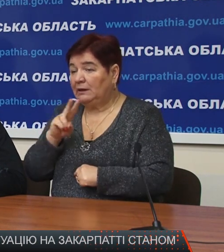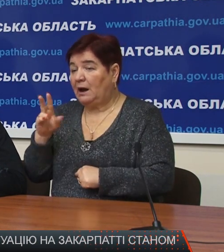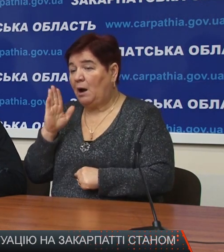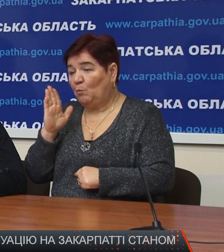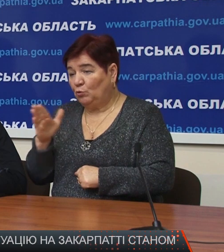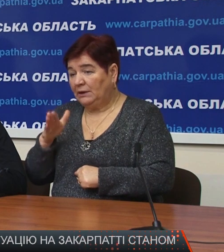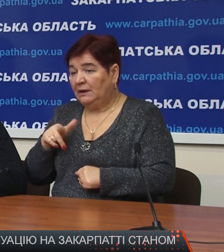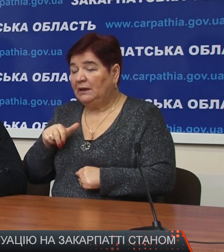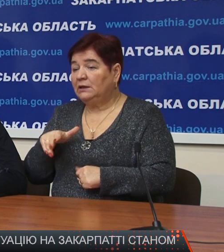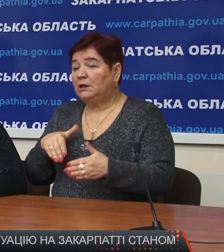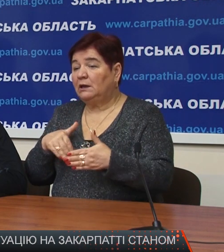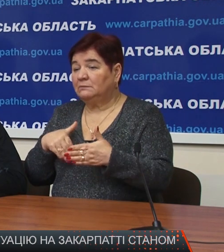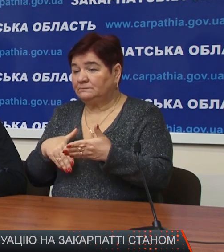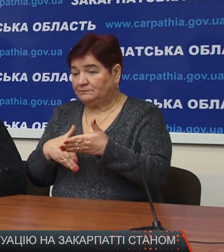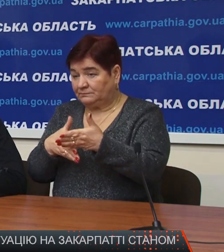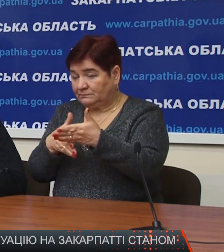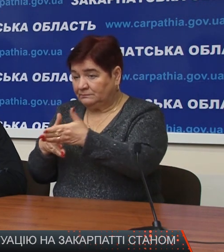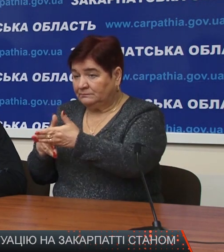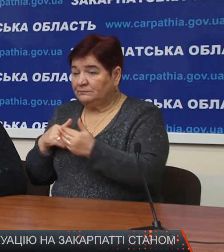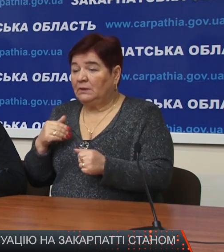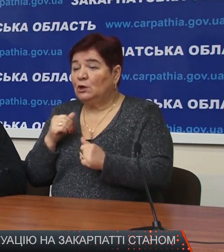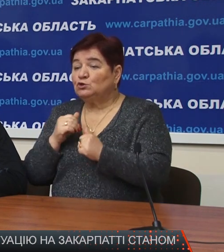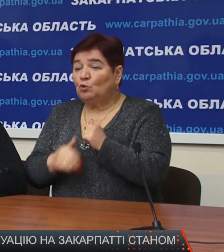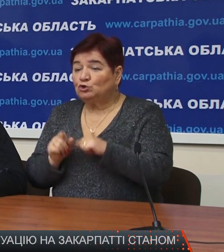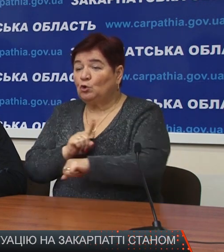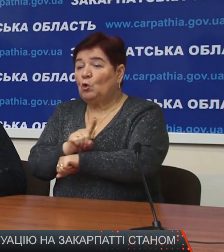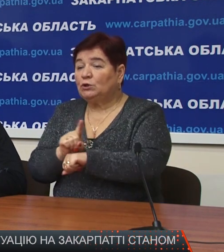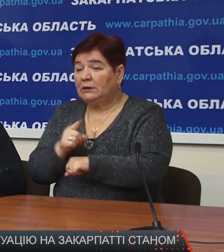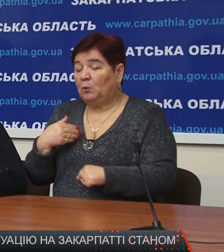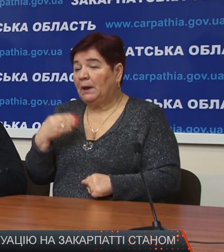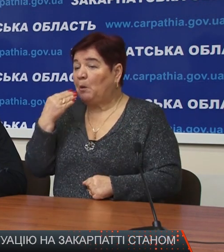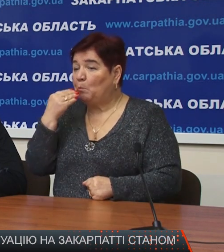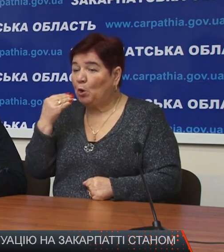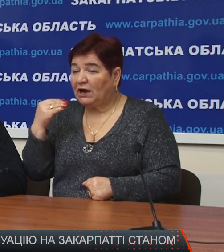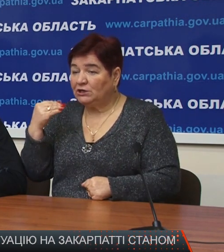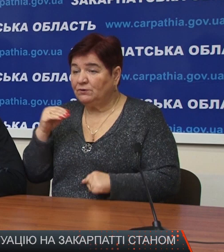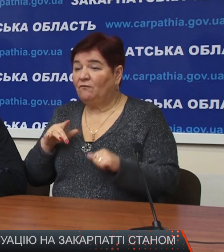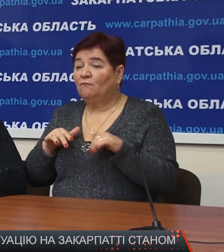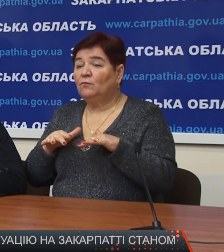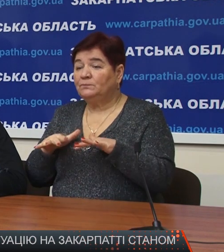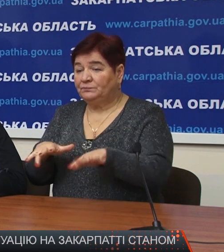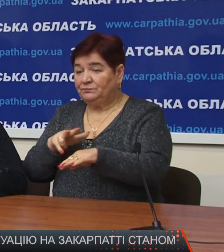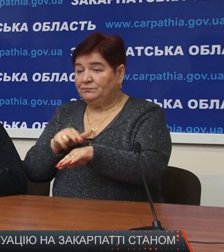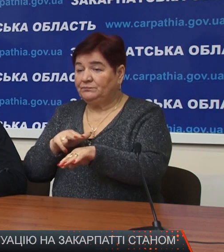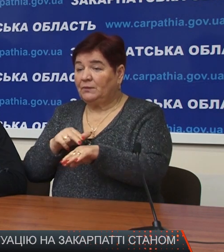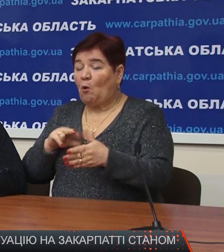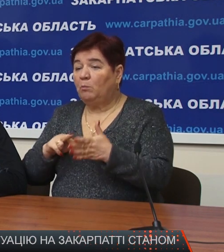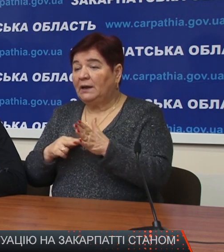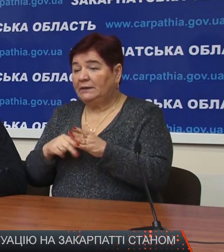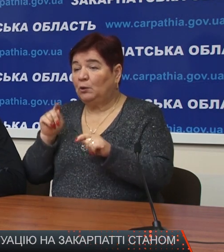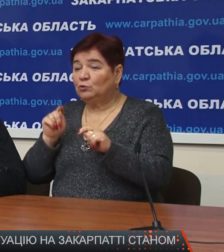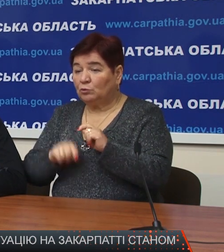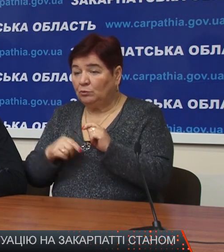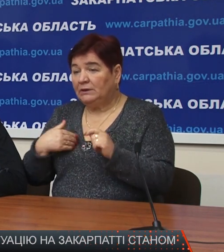допомогу правоохоронцям, внесені служби. Тому з кожною годиною ми покращуємо функціонування правоохоронних органів в плані контролю